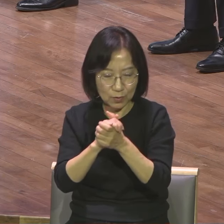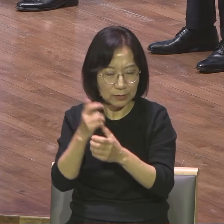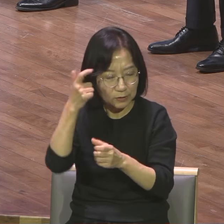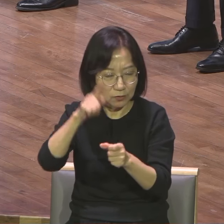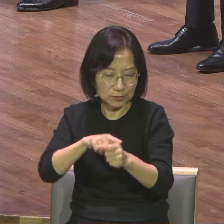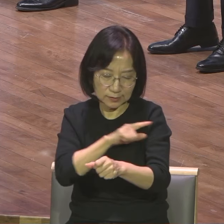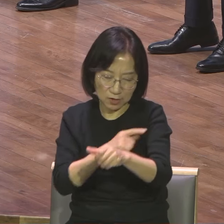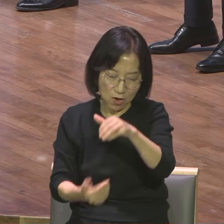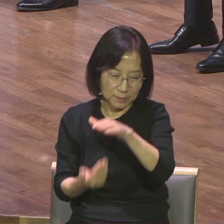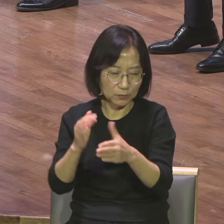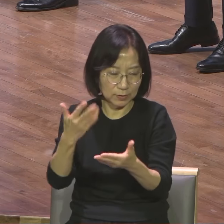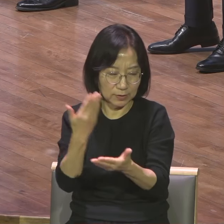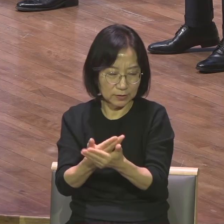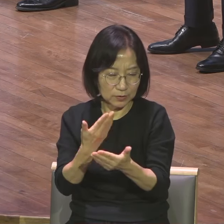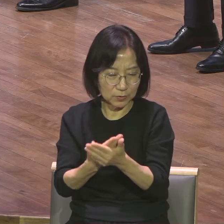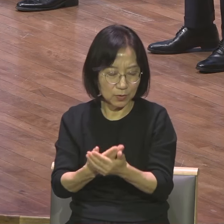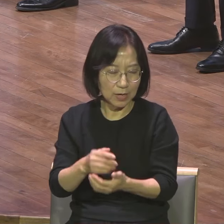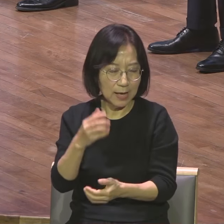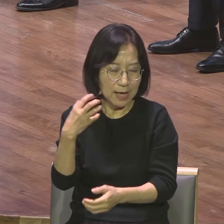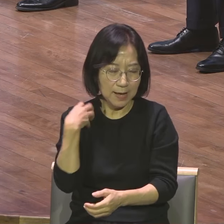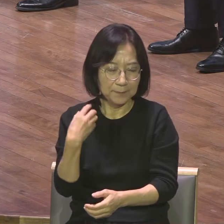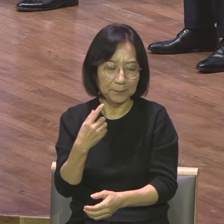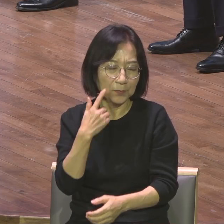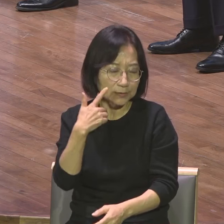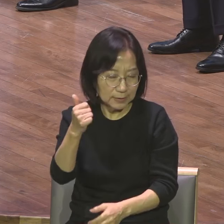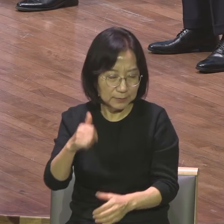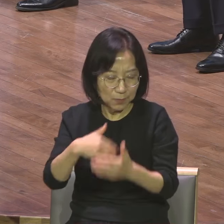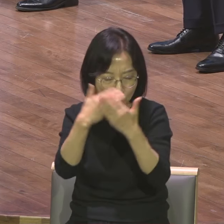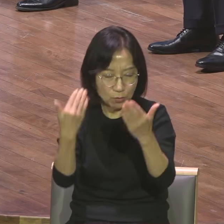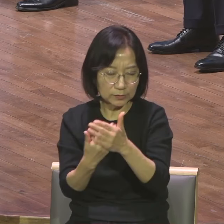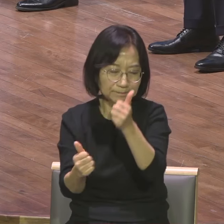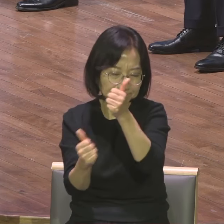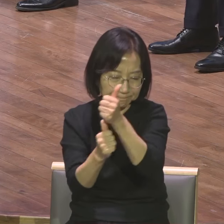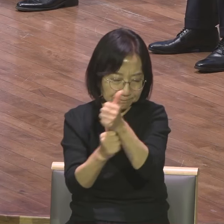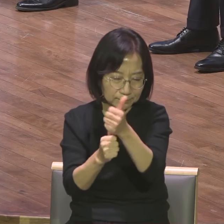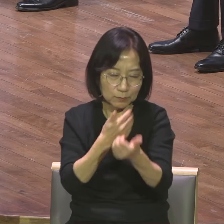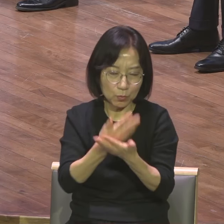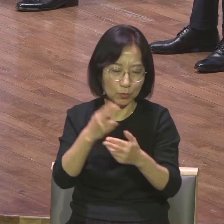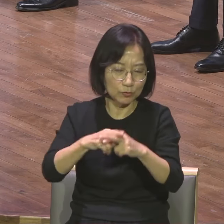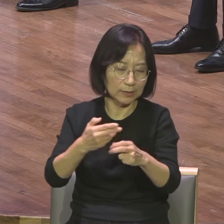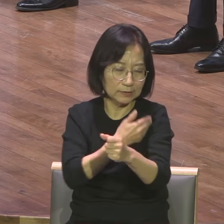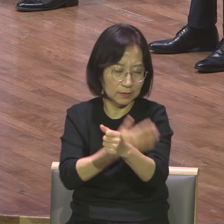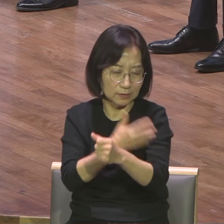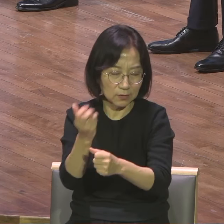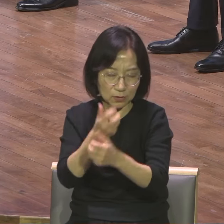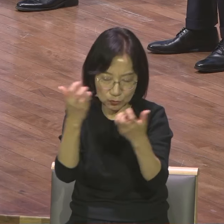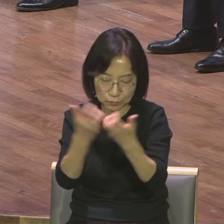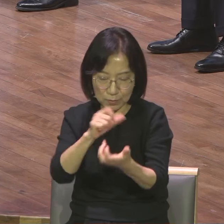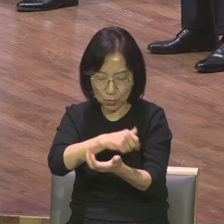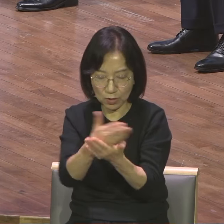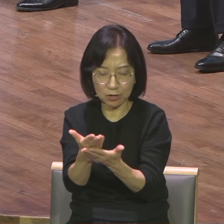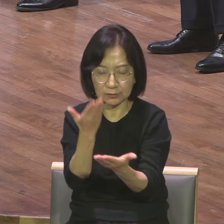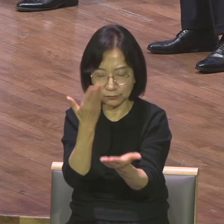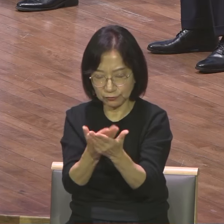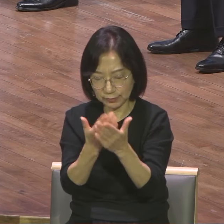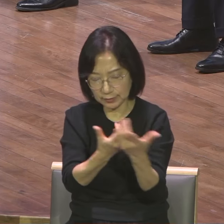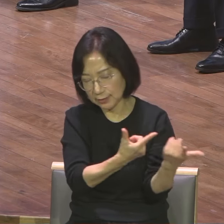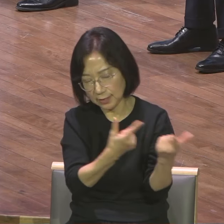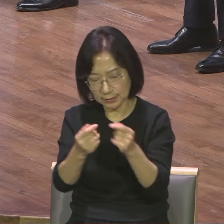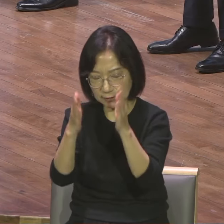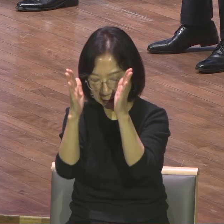보좌의 능력으로 성령 충만과 오력을 더하여 주옵소서. 함께 주여 외치며 기도하겠습니다.